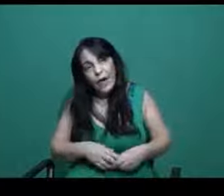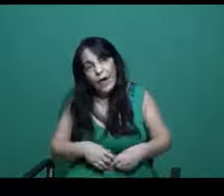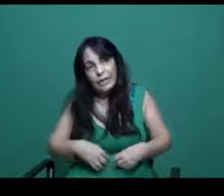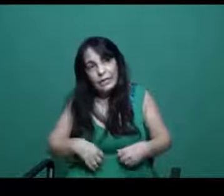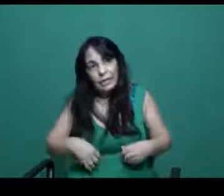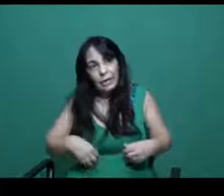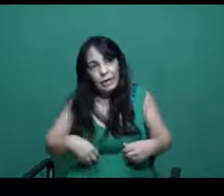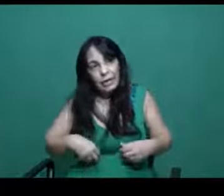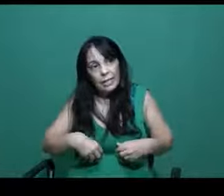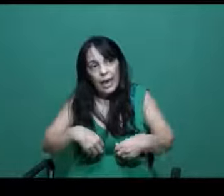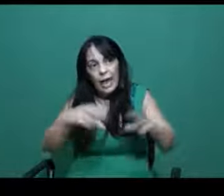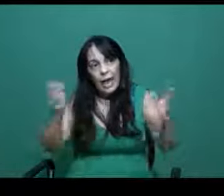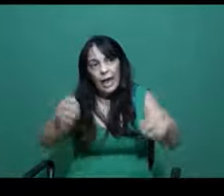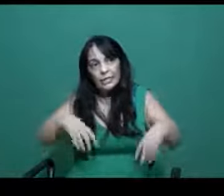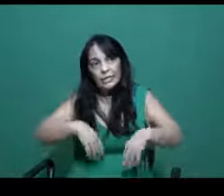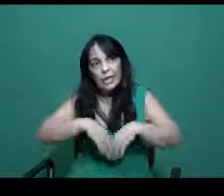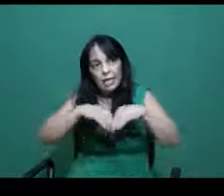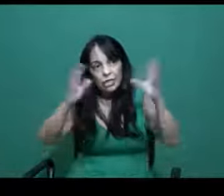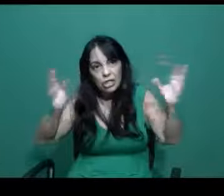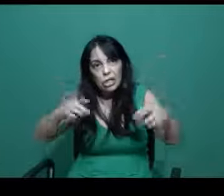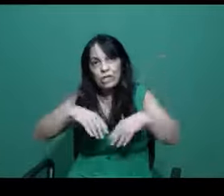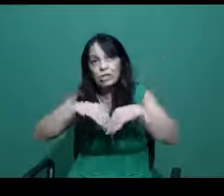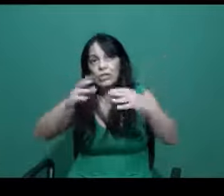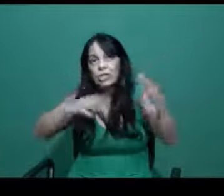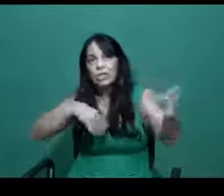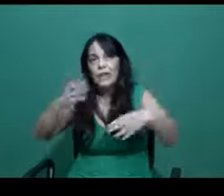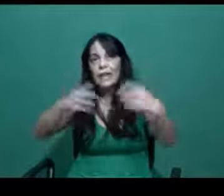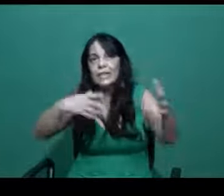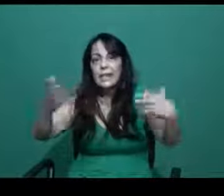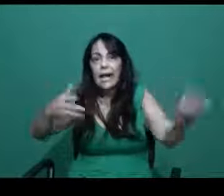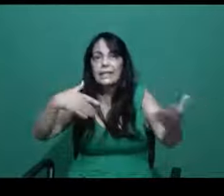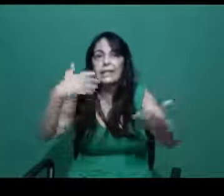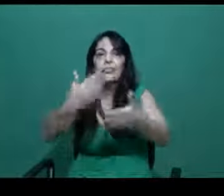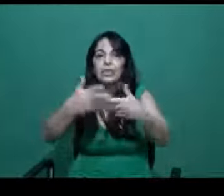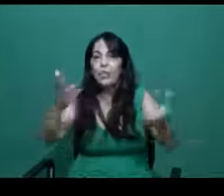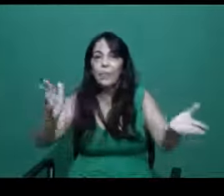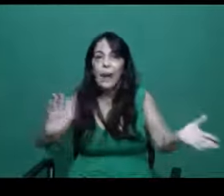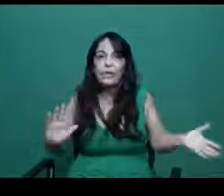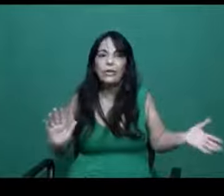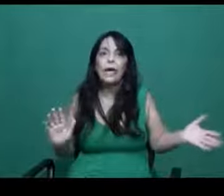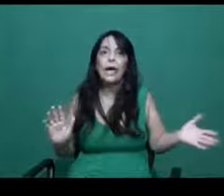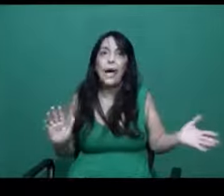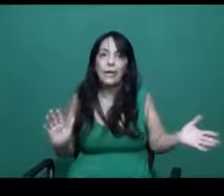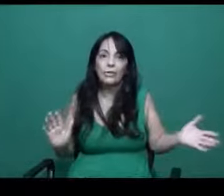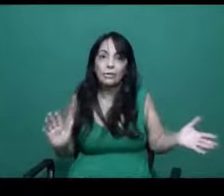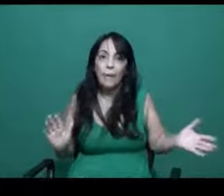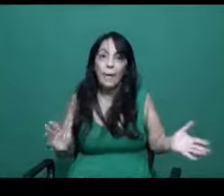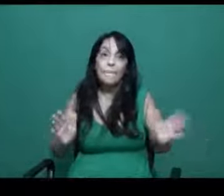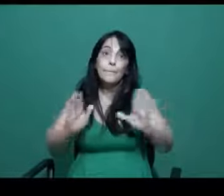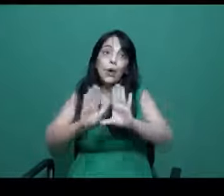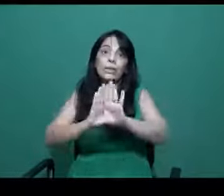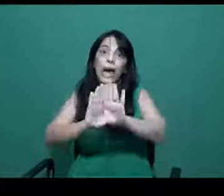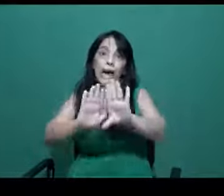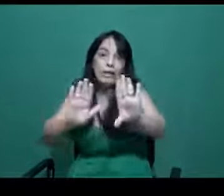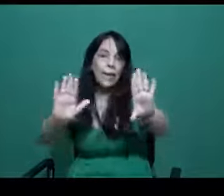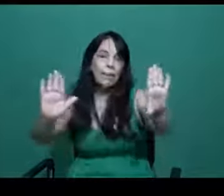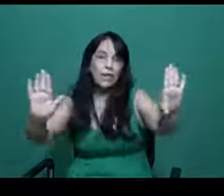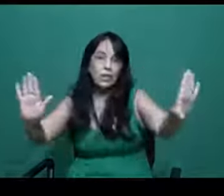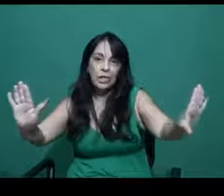levarem embalagens, caixinhas, de tudo que tivesse em casa que fosse comprado no mercado. Montaram uma prateleira